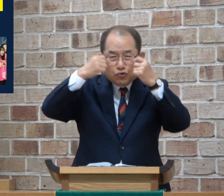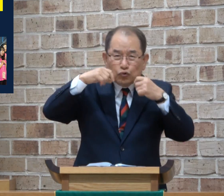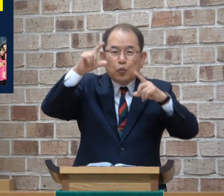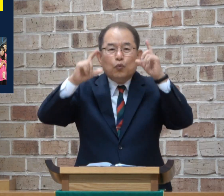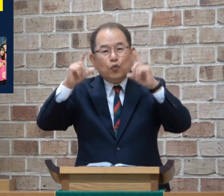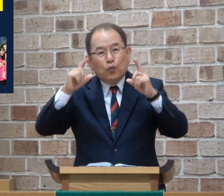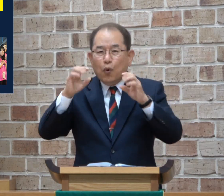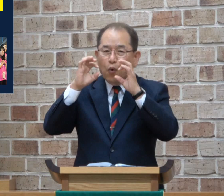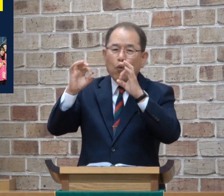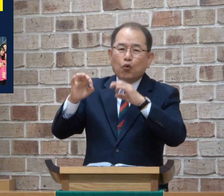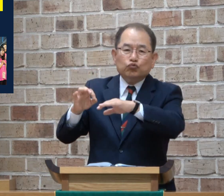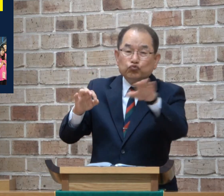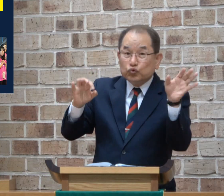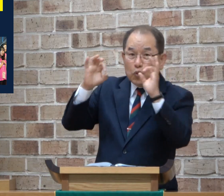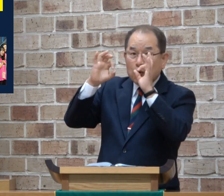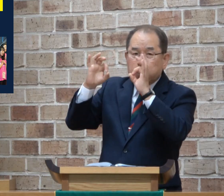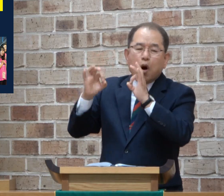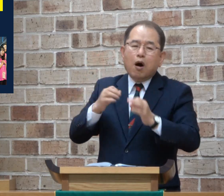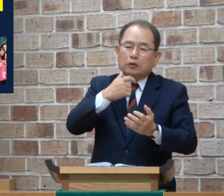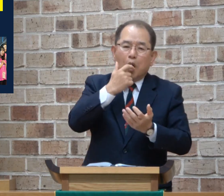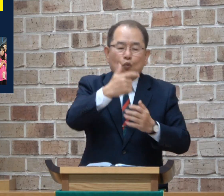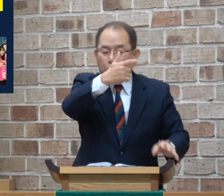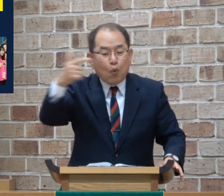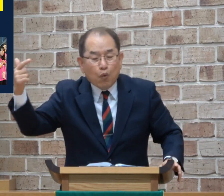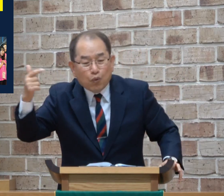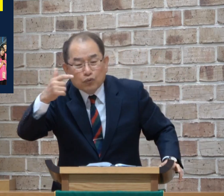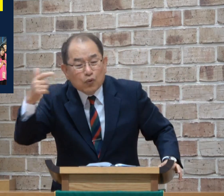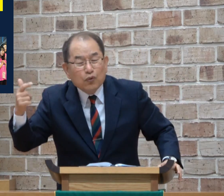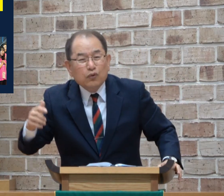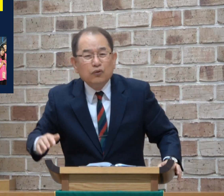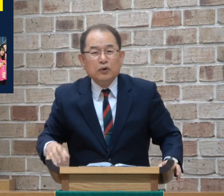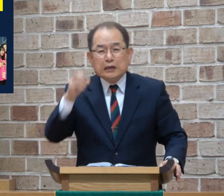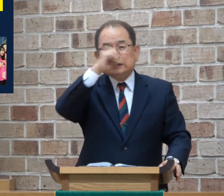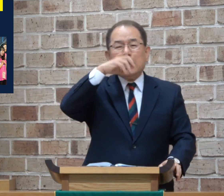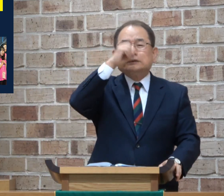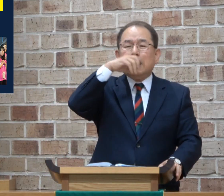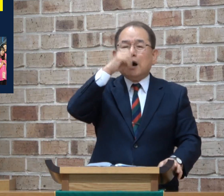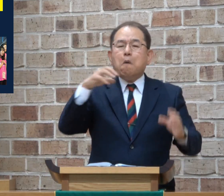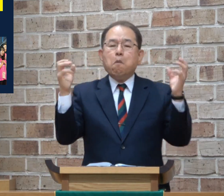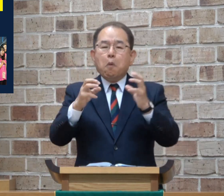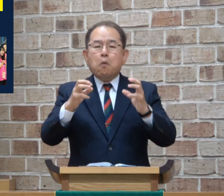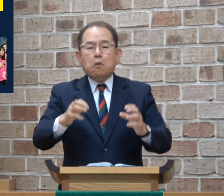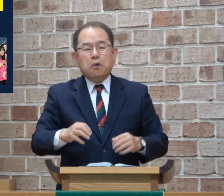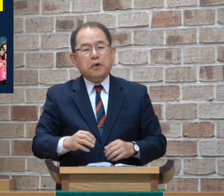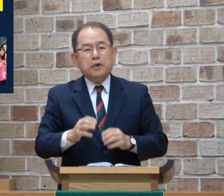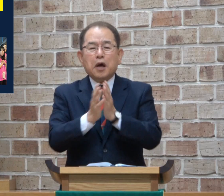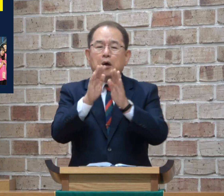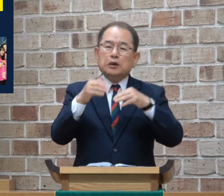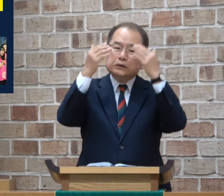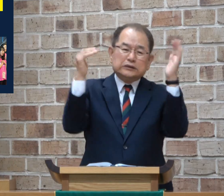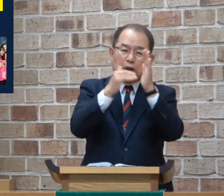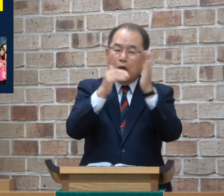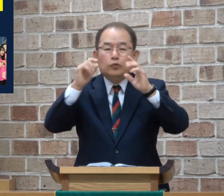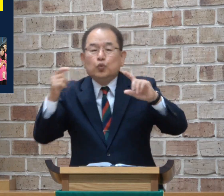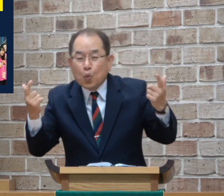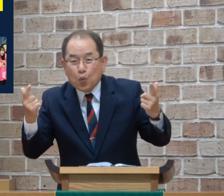보면 감동이 큽니다. 그냥 모여서 예배를 드리고 끝나는 것이 아니라 그 모임 가운데 서로